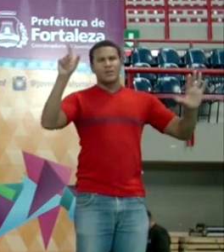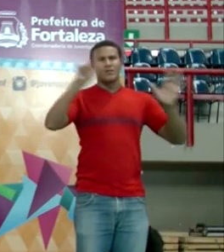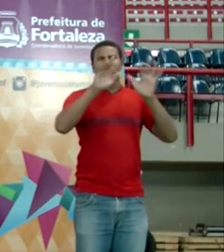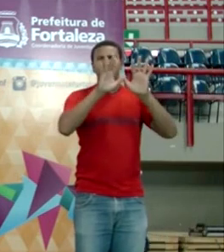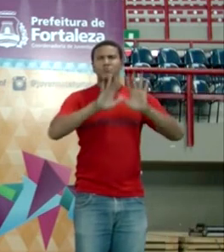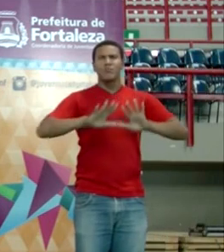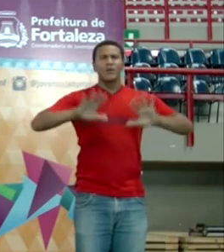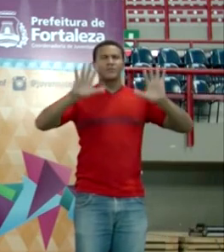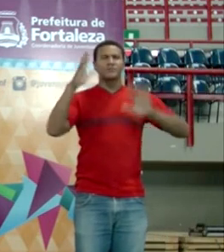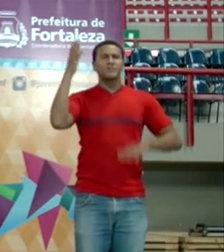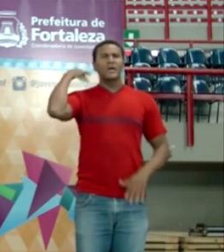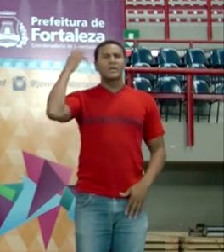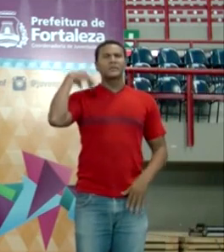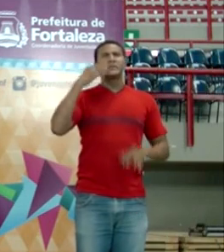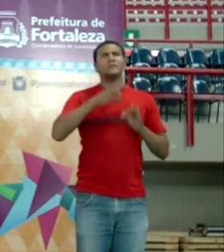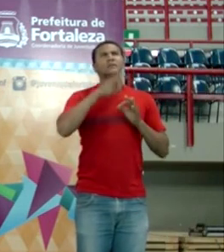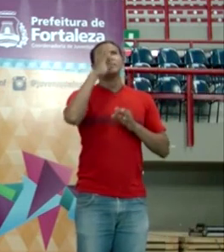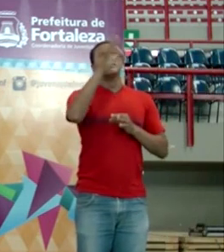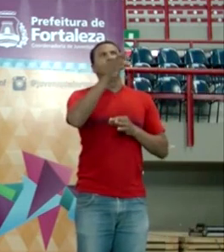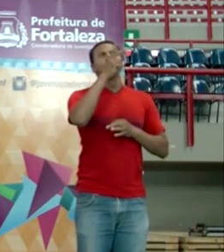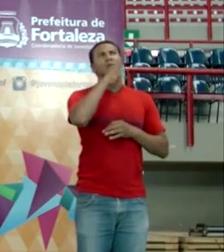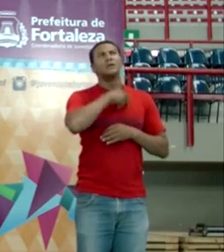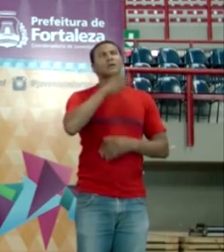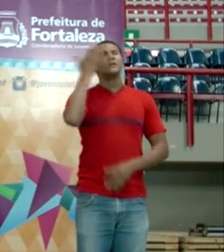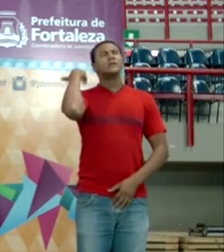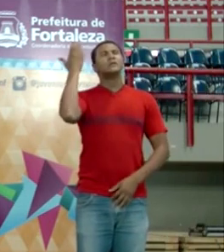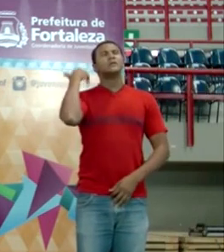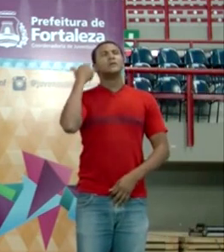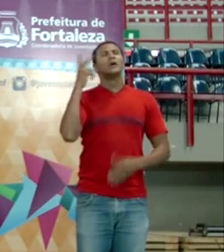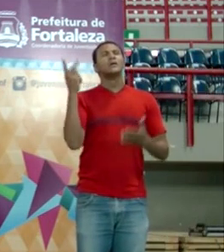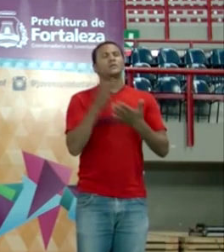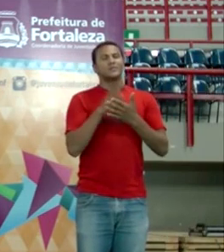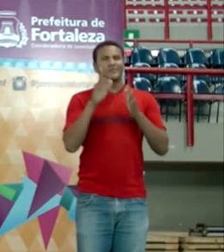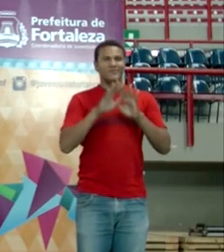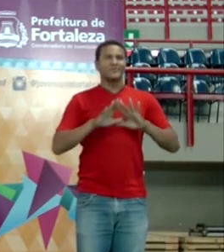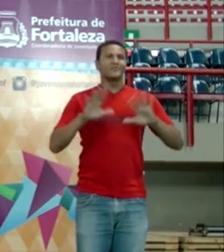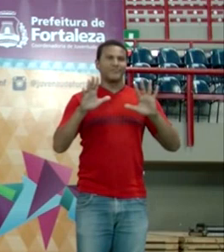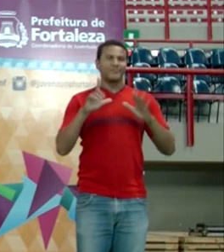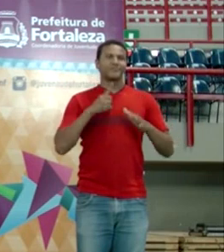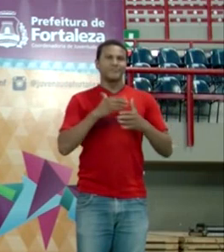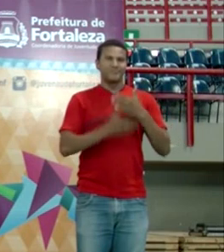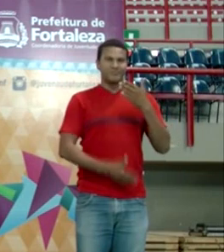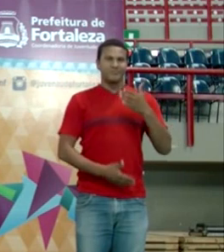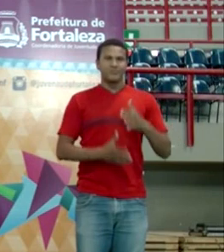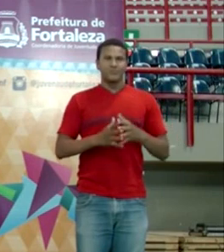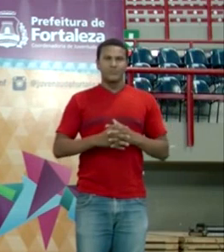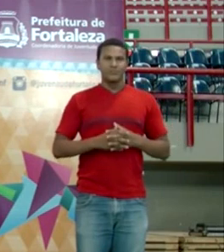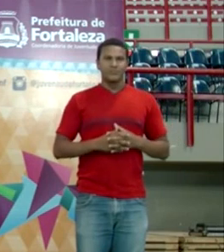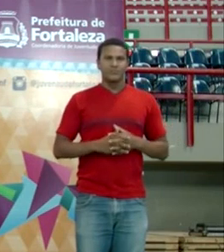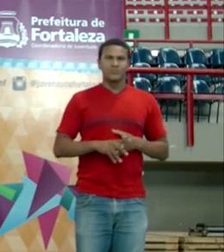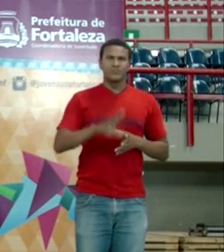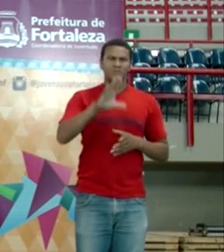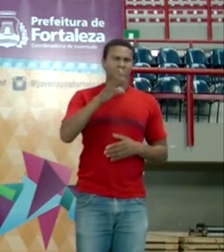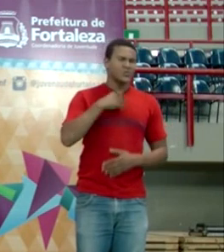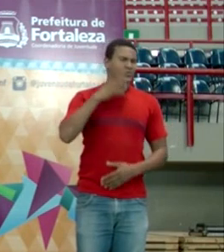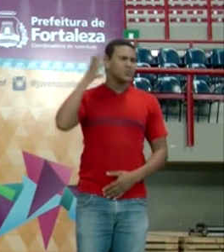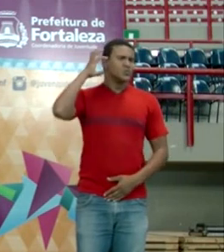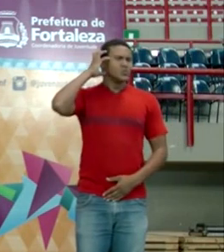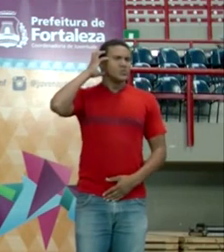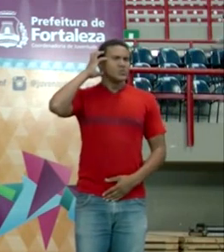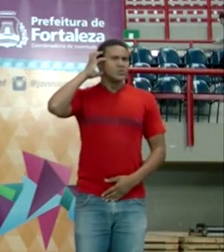tempo atrás, numa terra distante, longe da civilização, caiu uma vez na prova da UFC. O